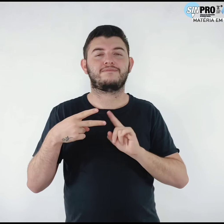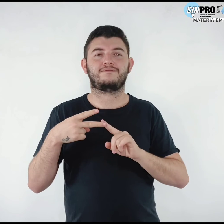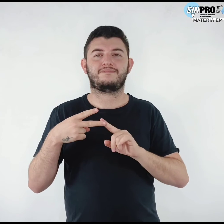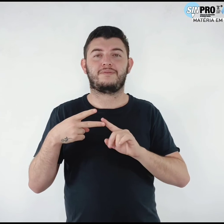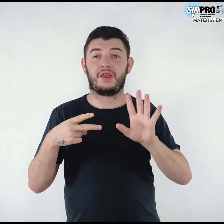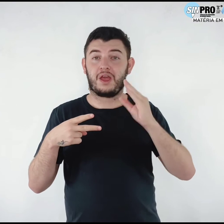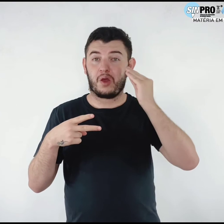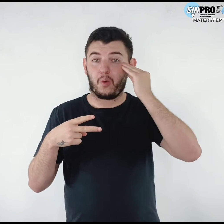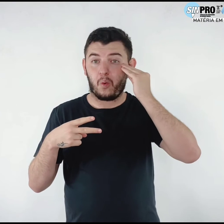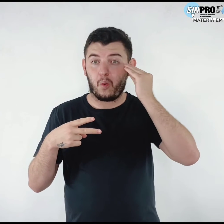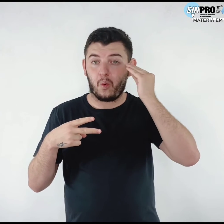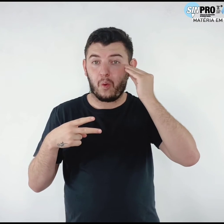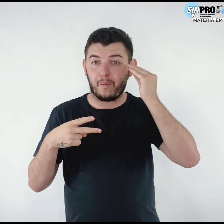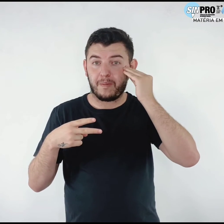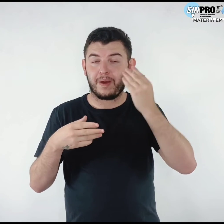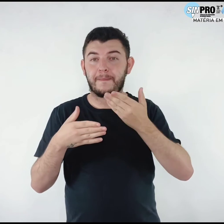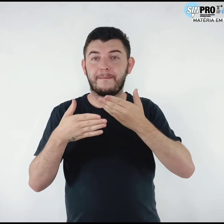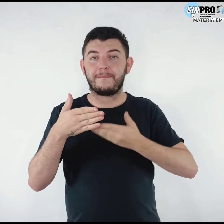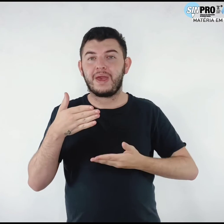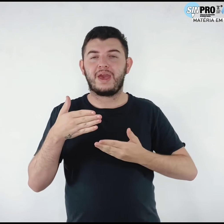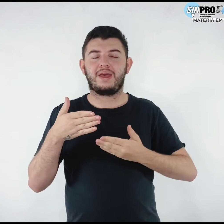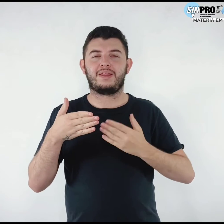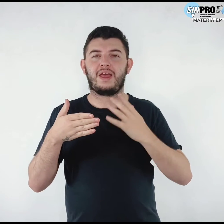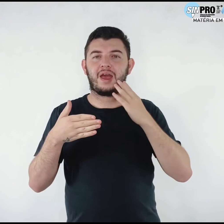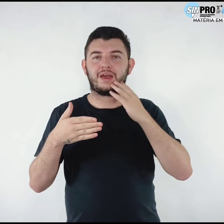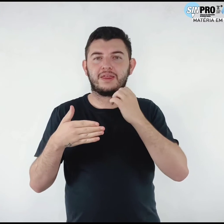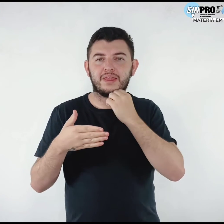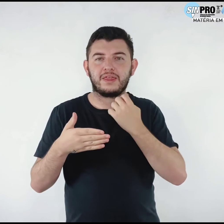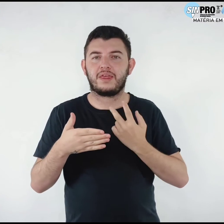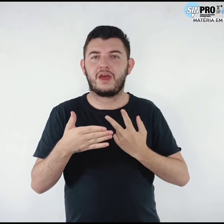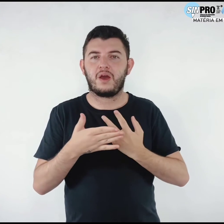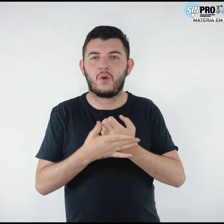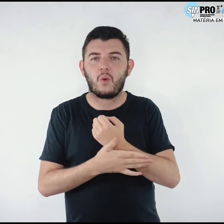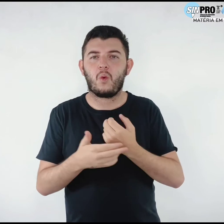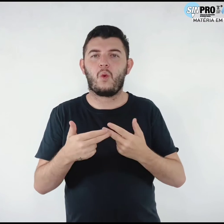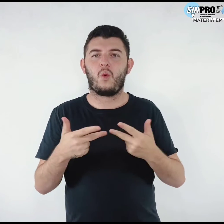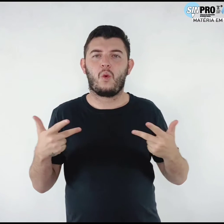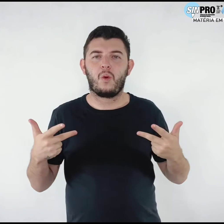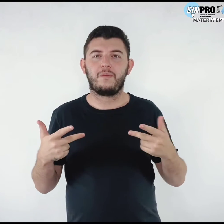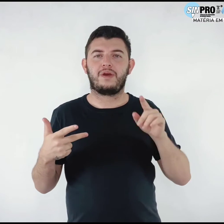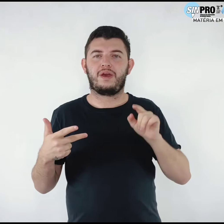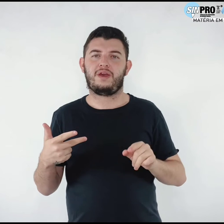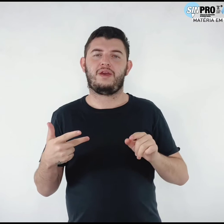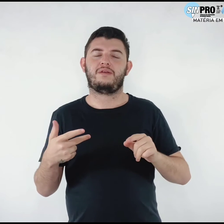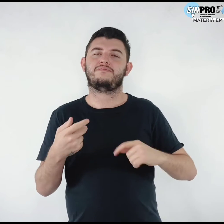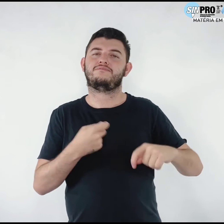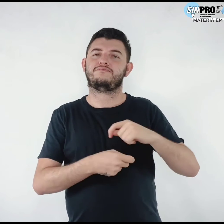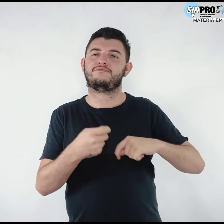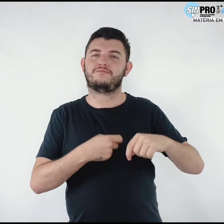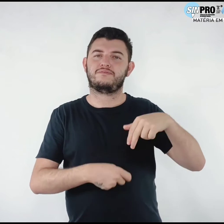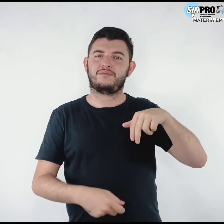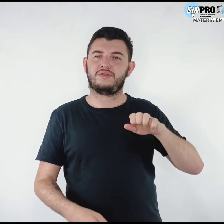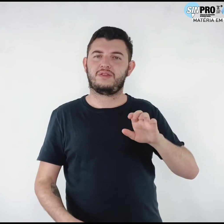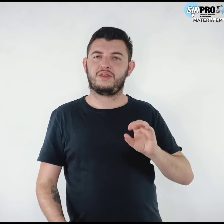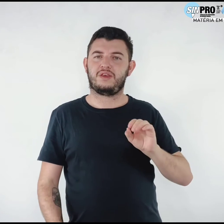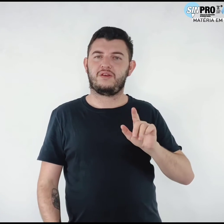da perda de poder aquisitivo é da economia neoliberal, um modelo de